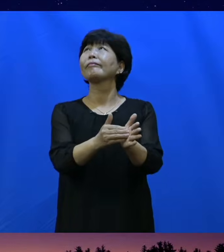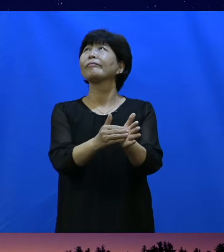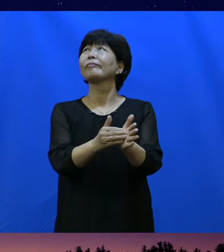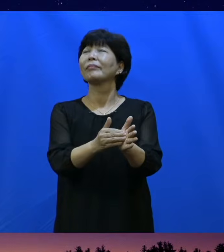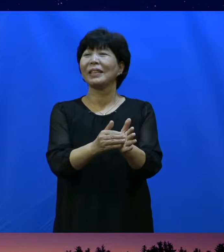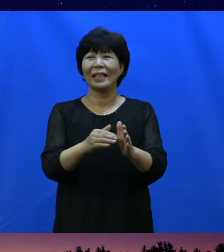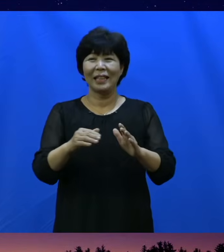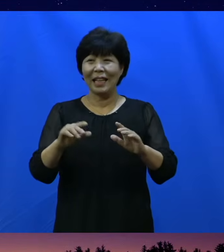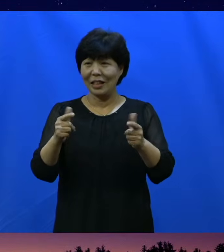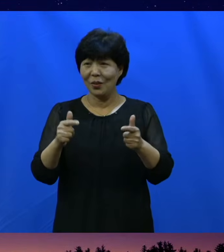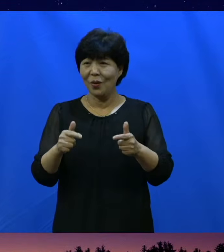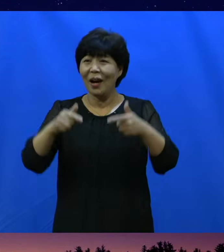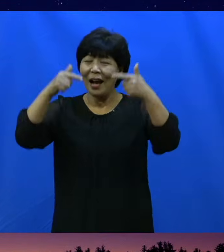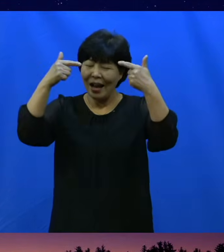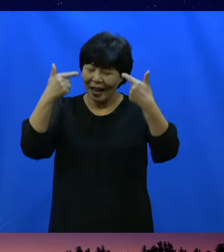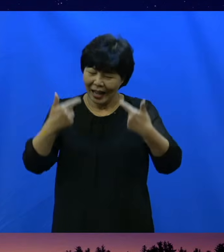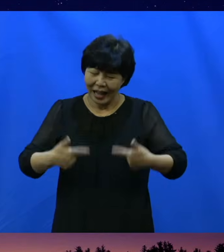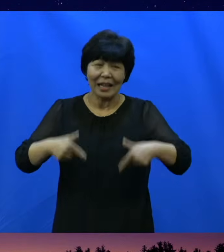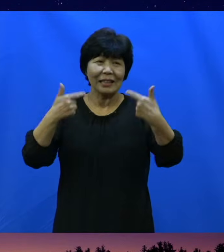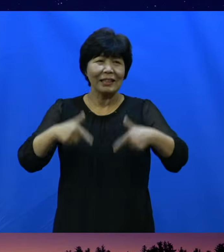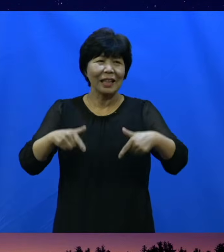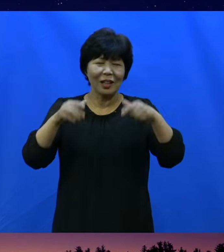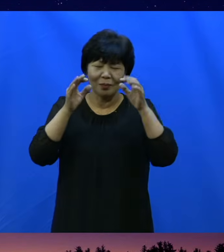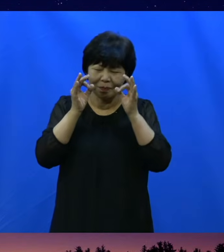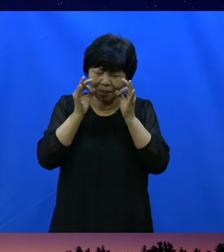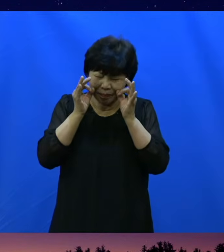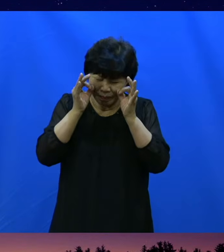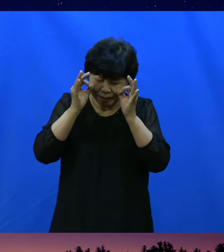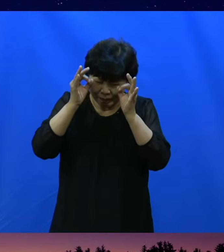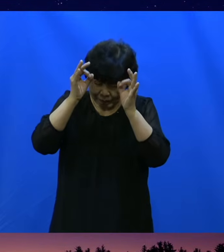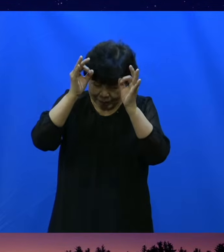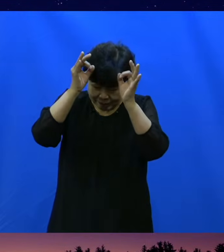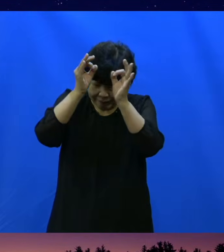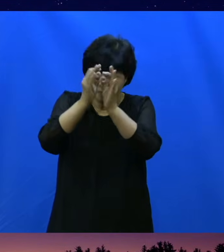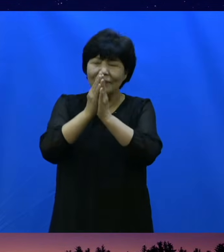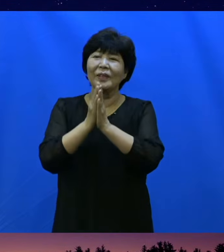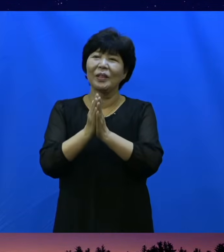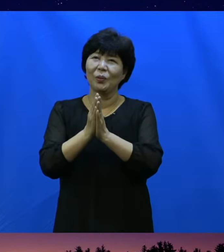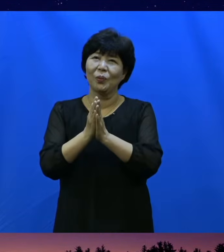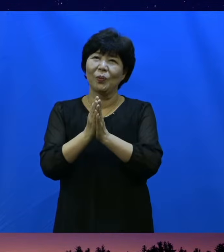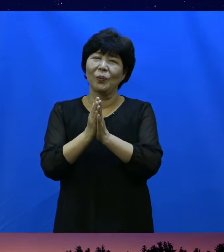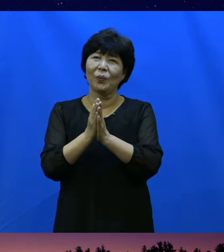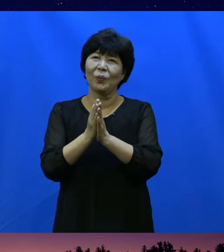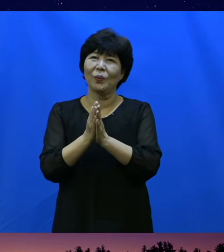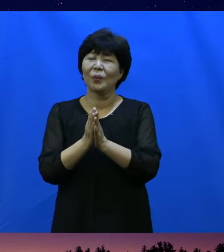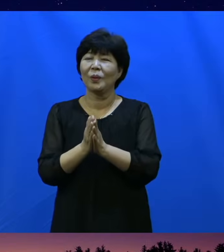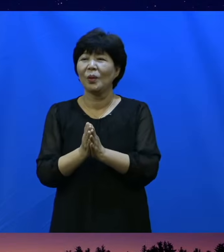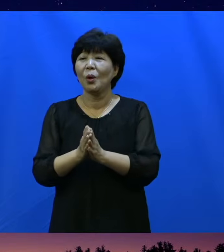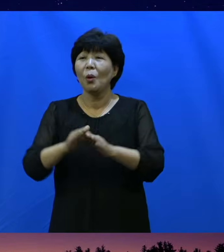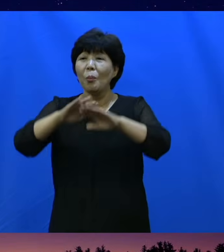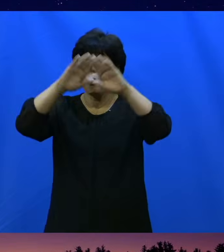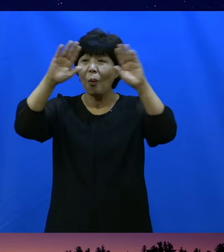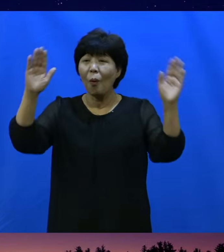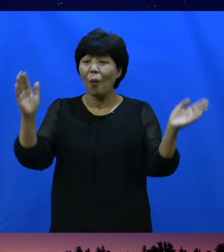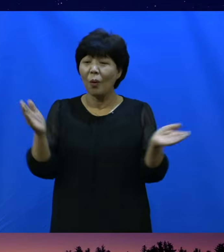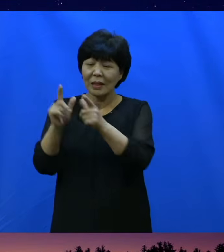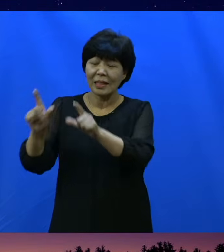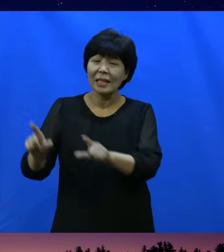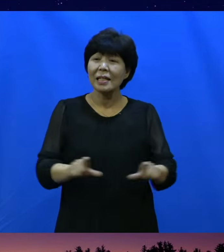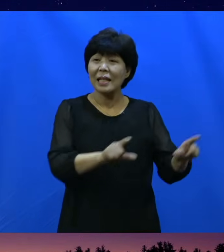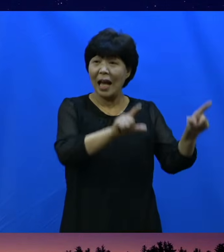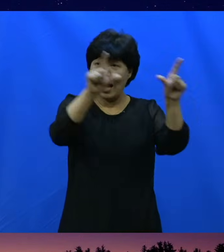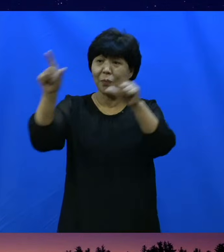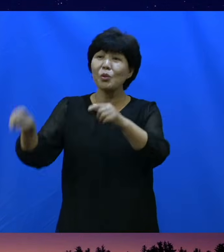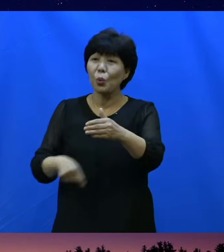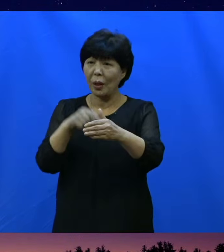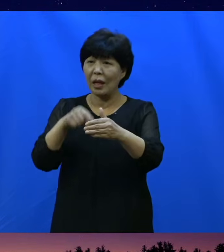항상 힘쓰며, 그죠? 그러니까 기도가 일상 속의 모든 순간이 기도 생활이 돼야